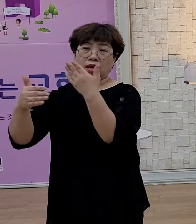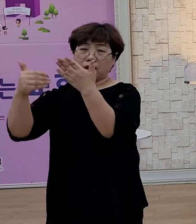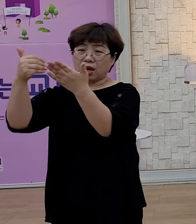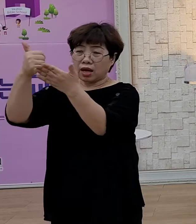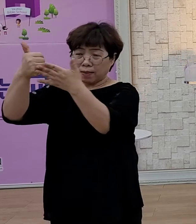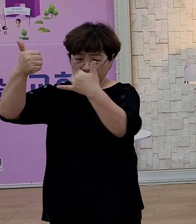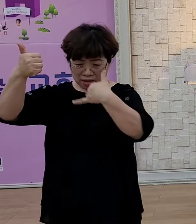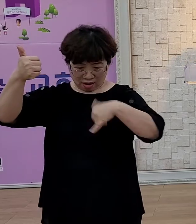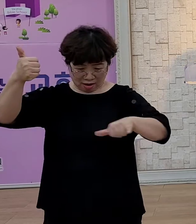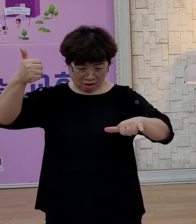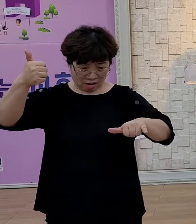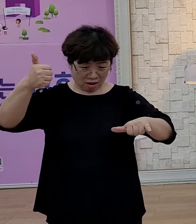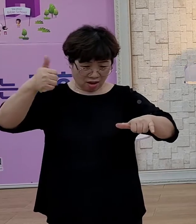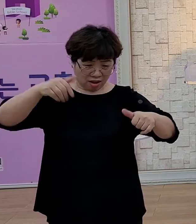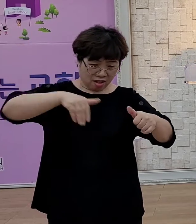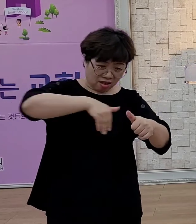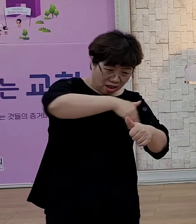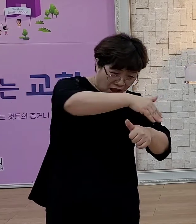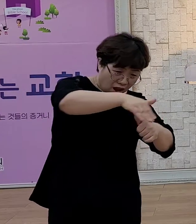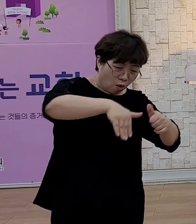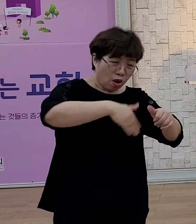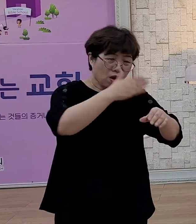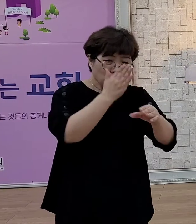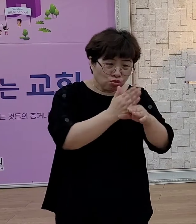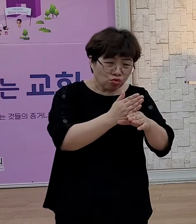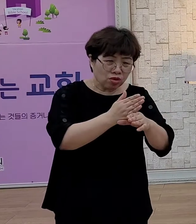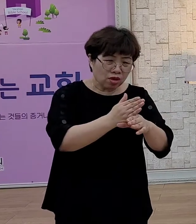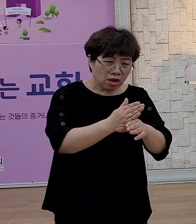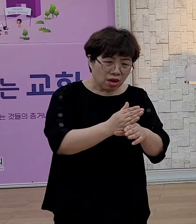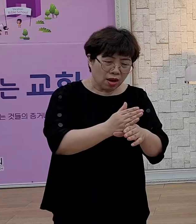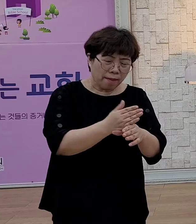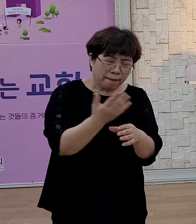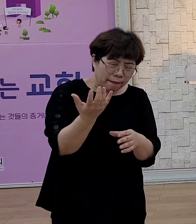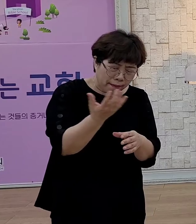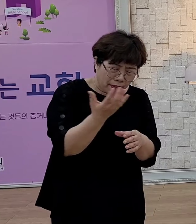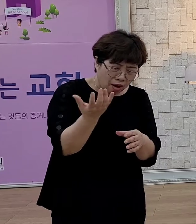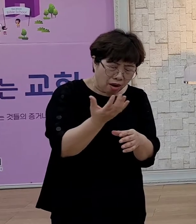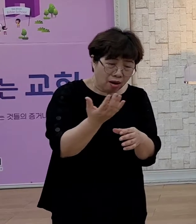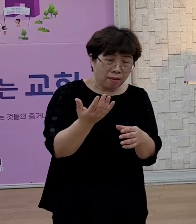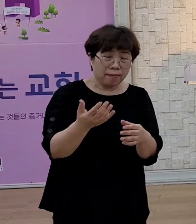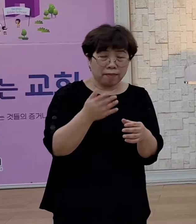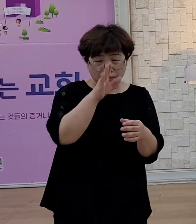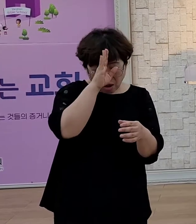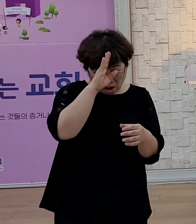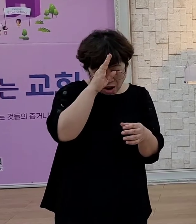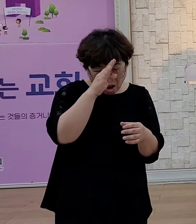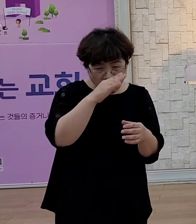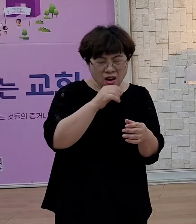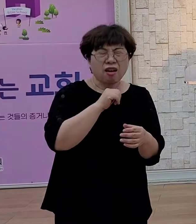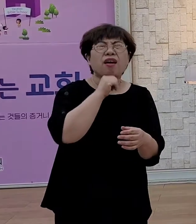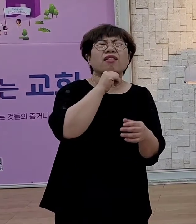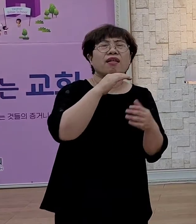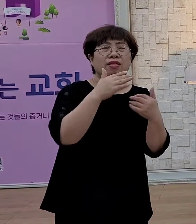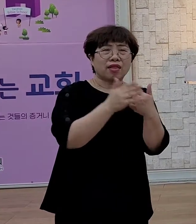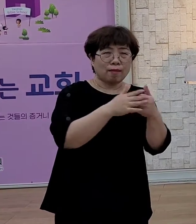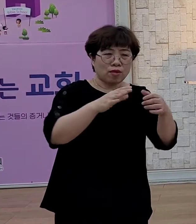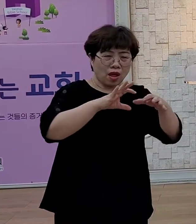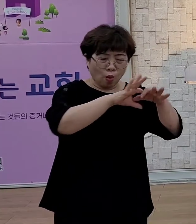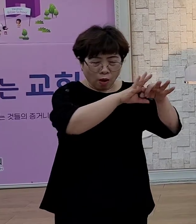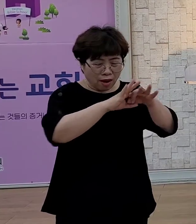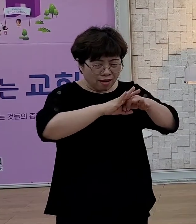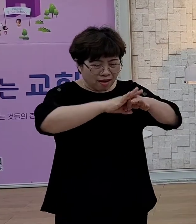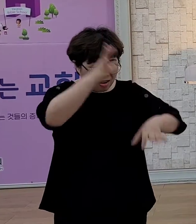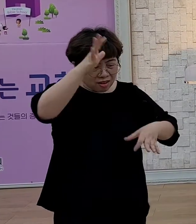자녀가 정말 상황 가운데서, 물질 가운데서, 질병 가운데서 고통하거나 아니면 사람 때문에 관계가